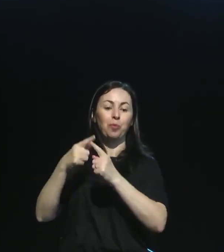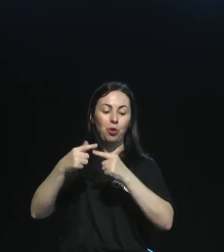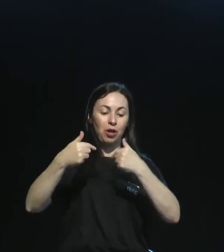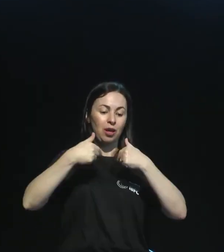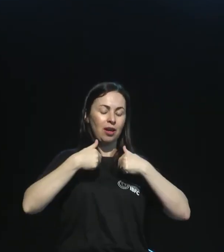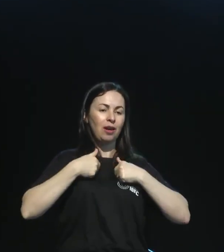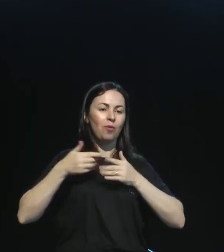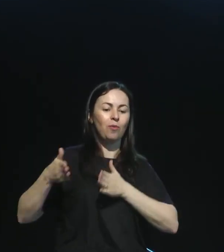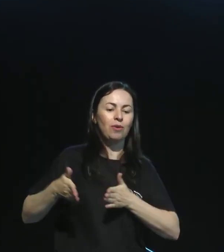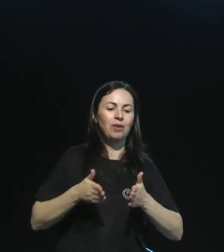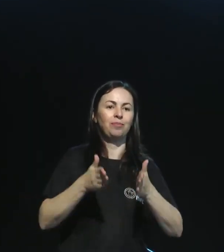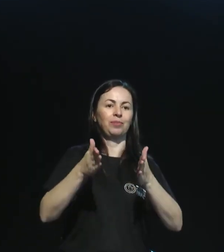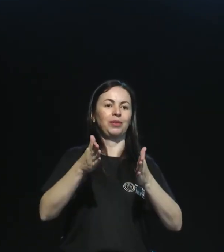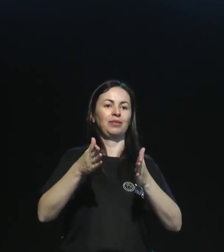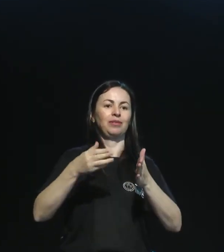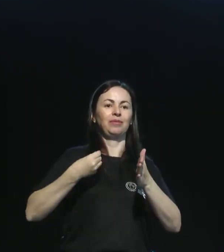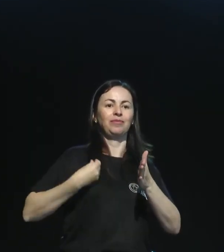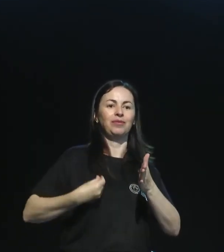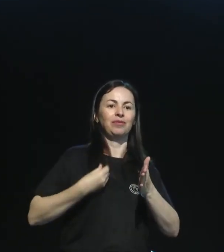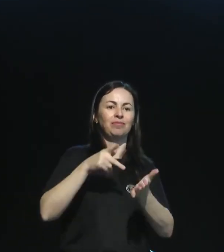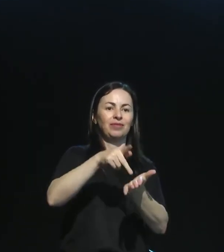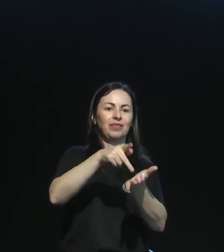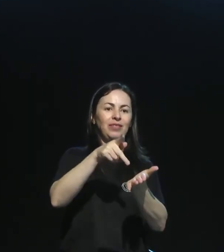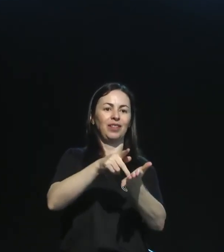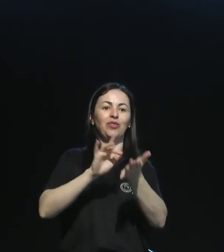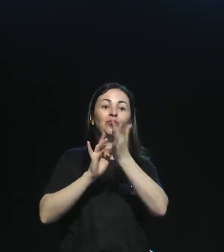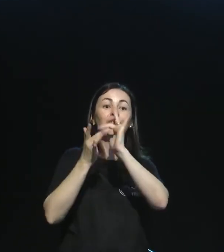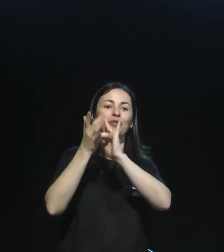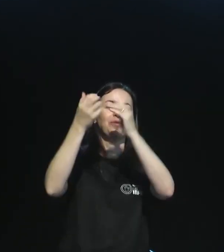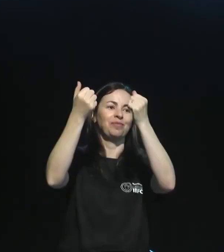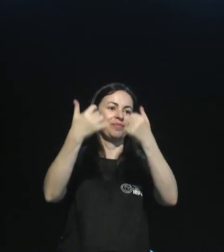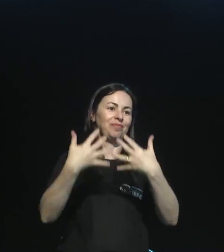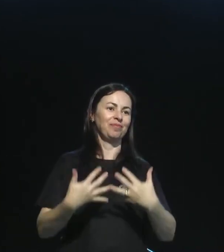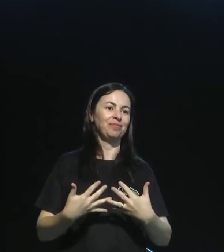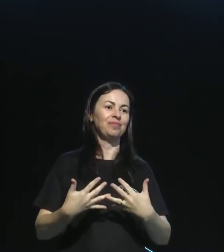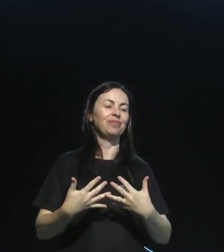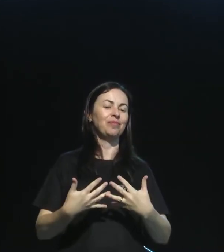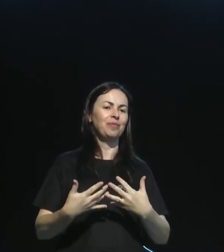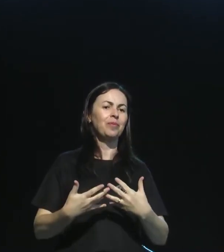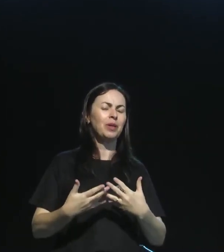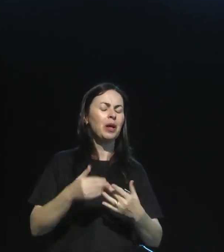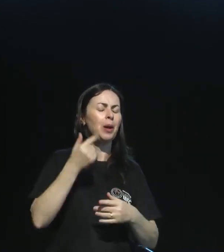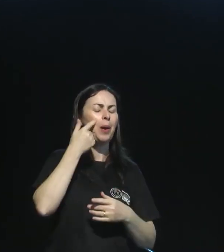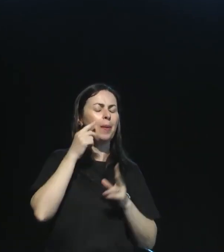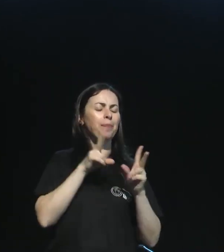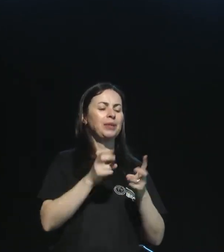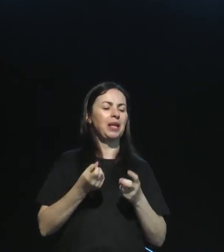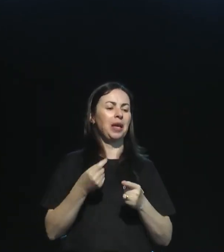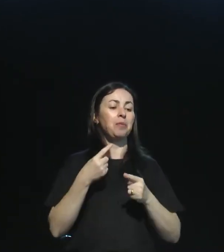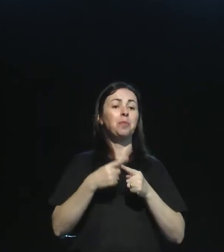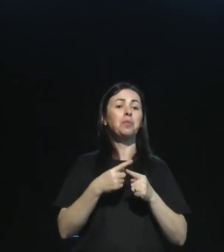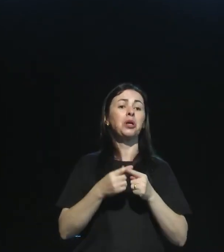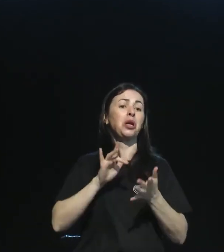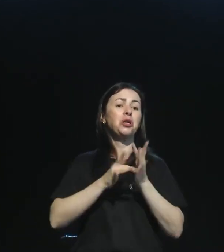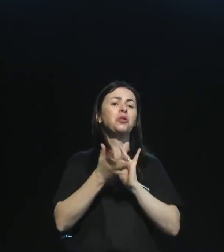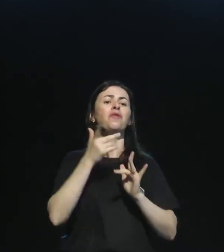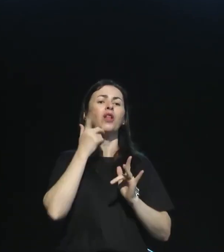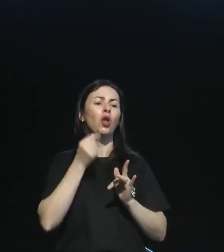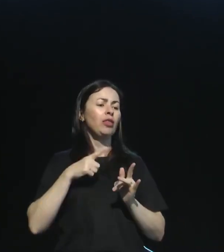e a vida, disse Jesus. Observe que Jesus não disse: eu sou um dos